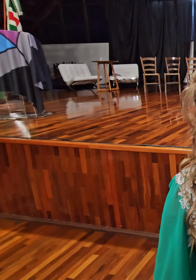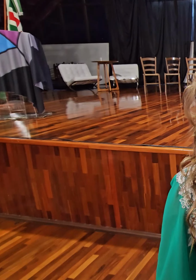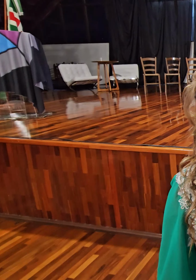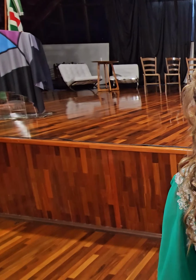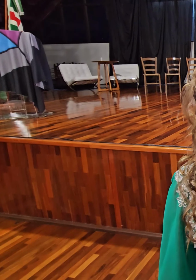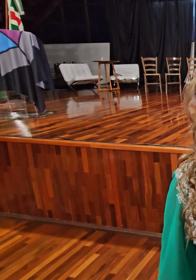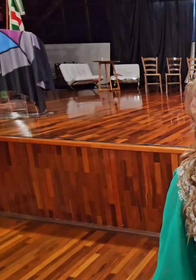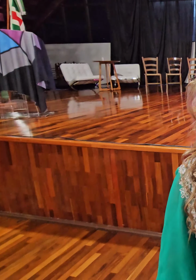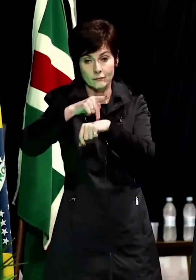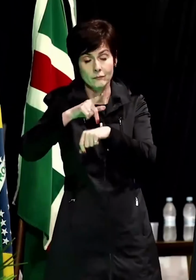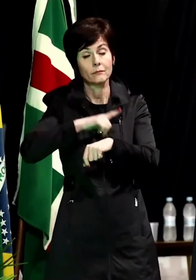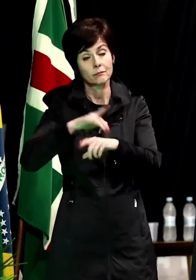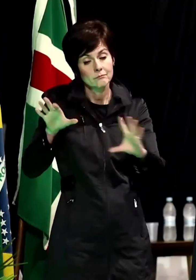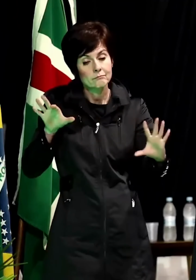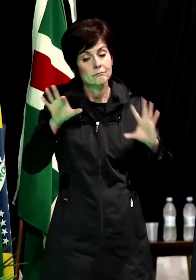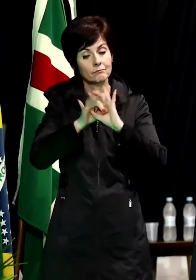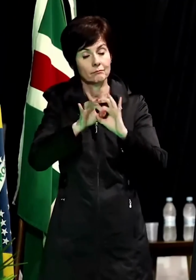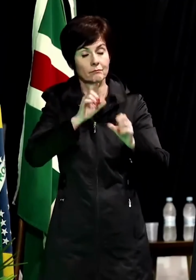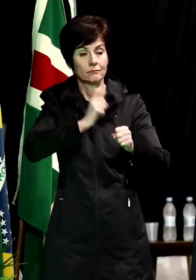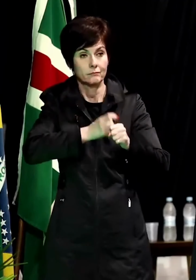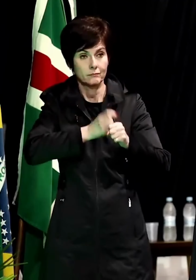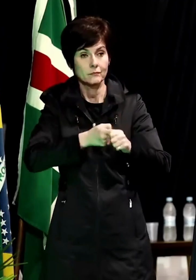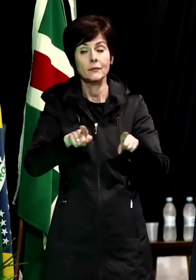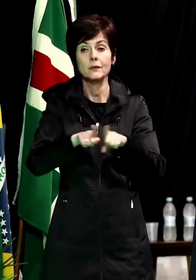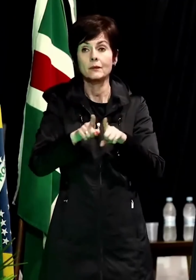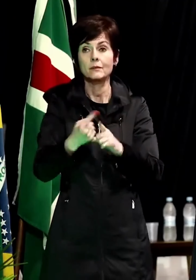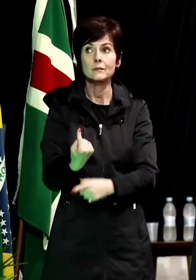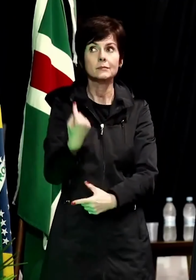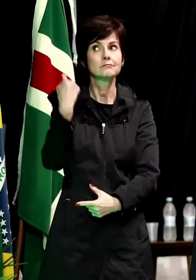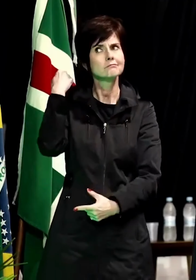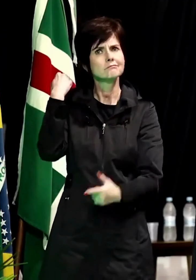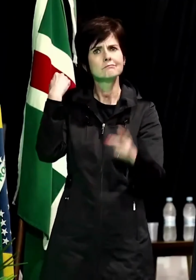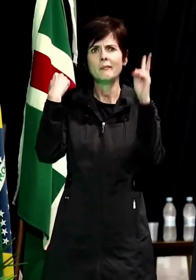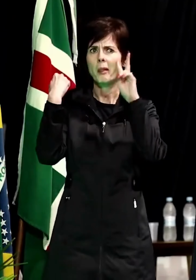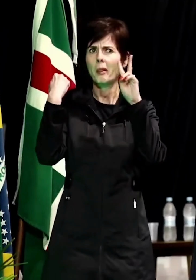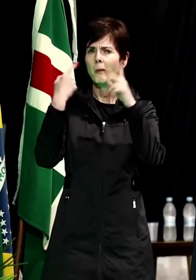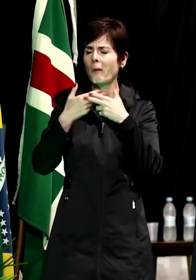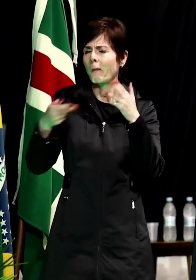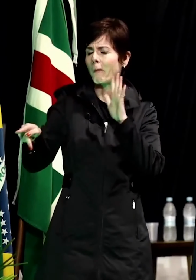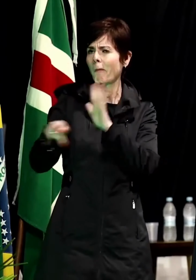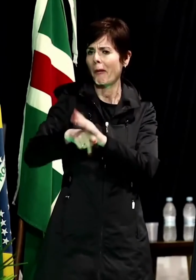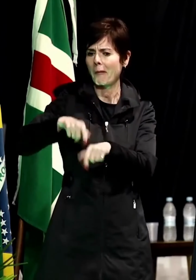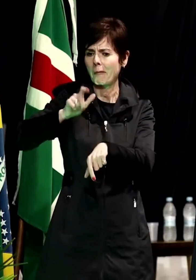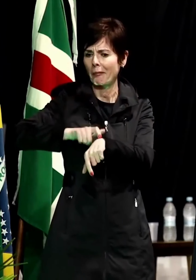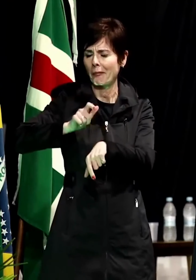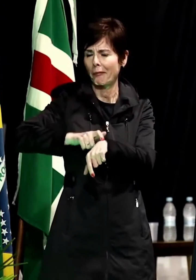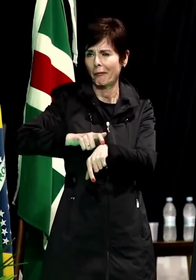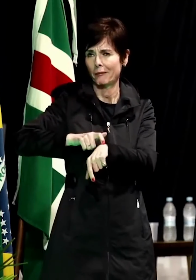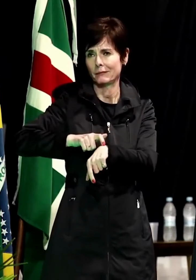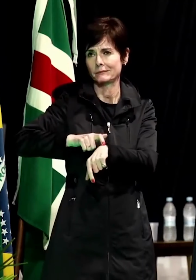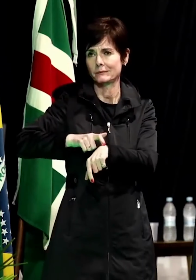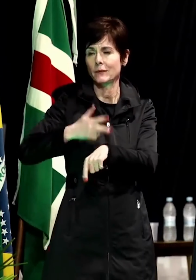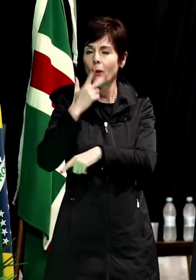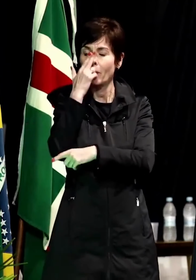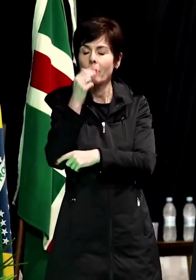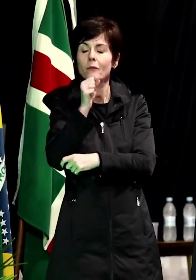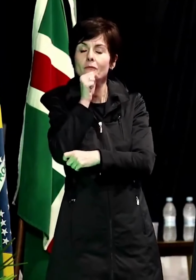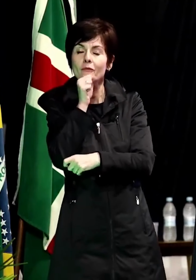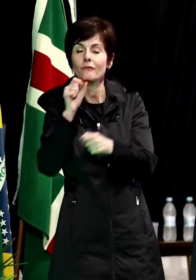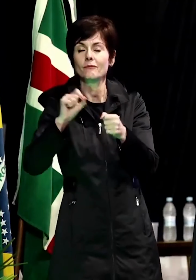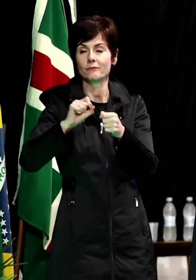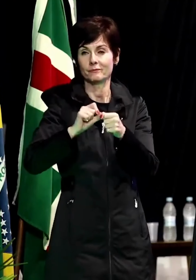está comemorando a Expo dentro do centenário do município, então as expectativas são enormes e que seja um grandioso evento. Que bacana. Vou